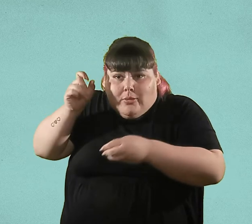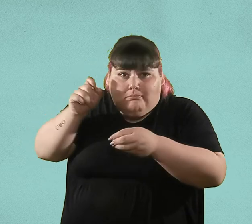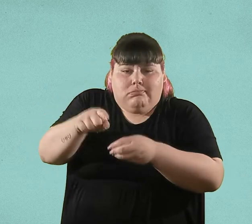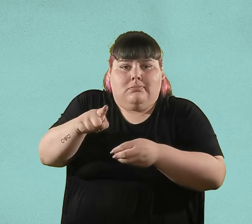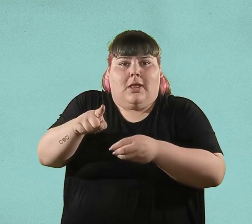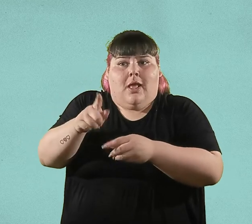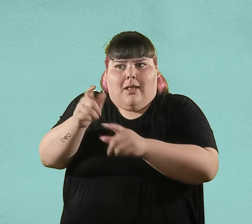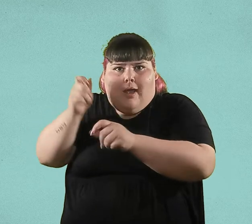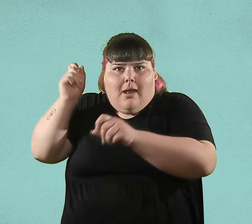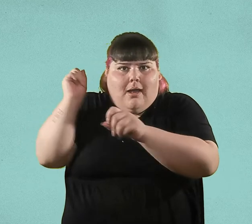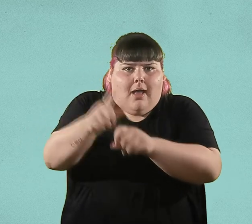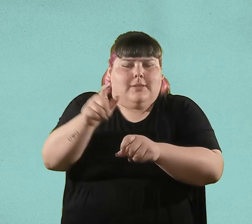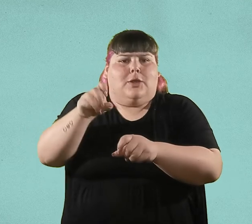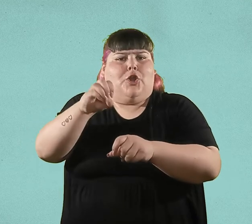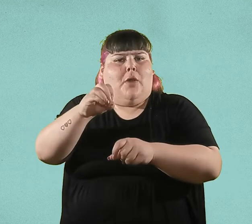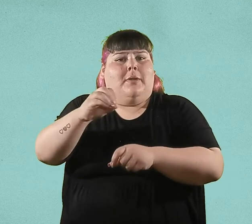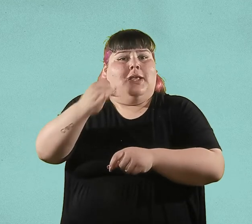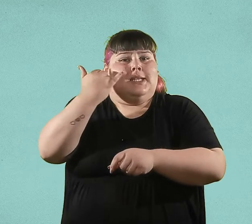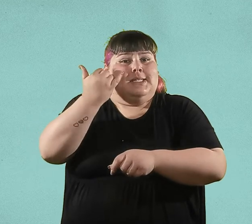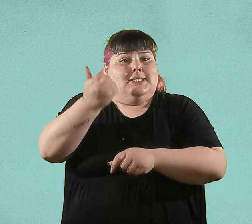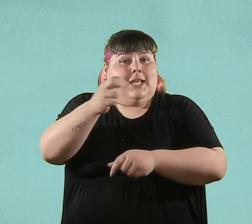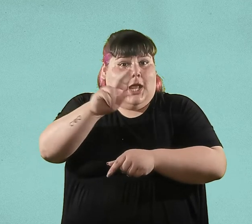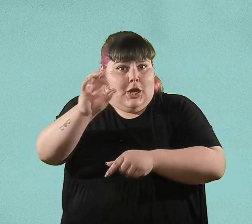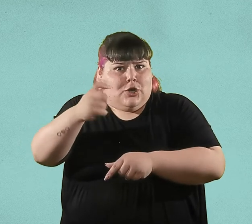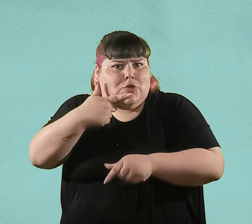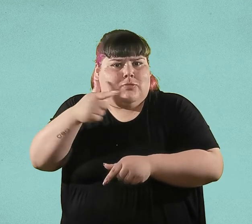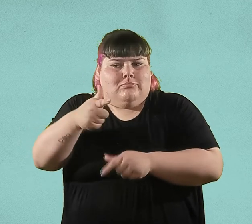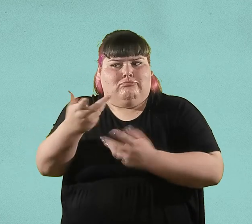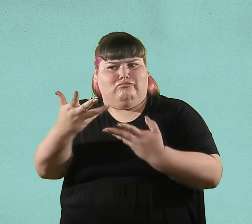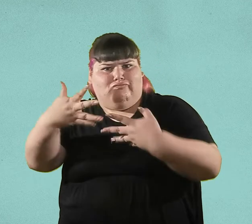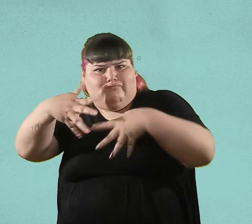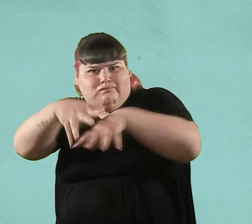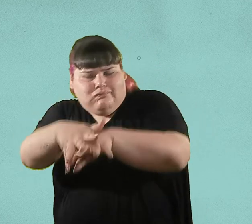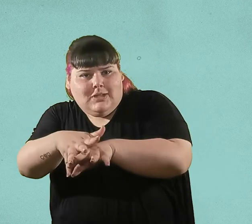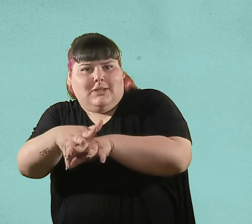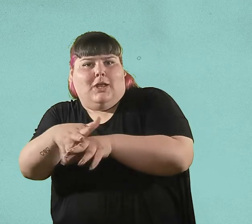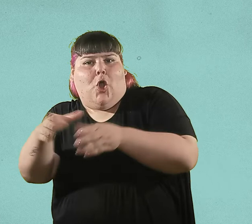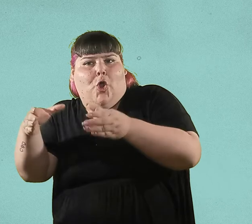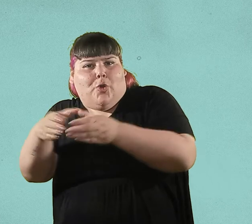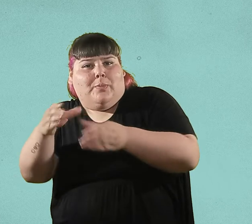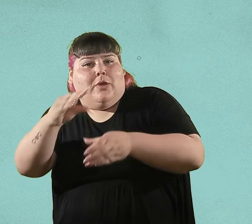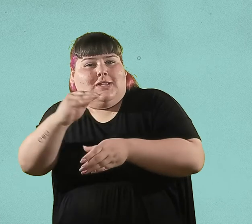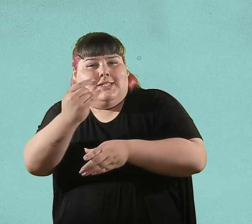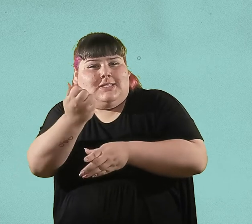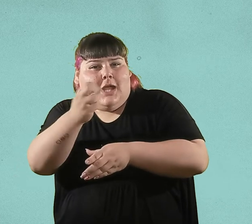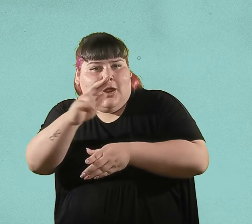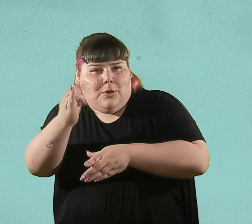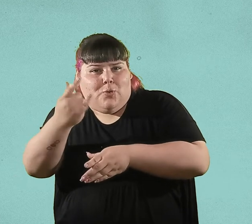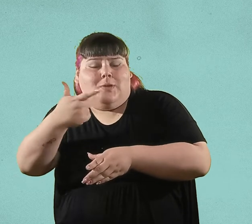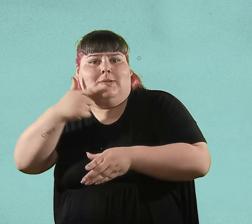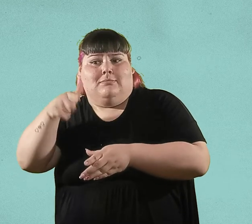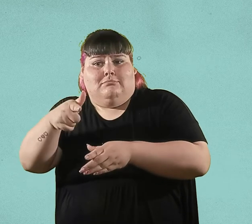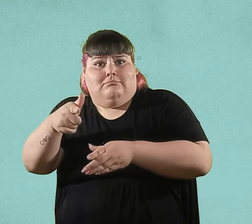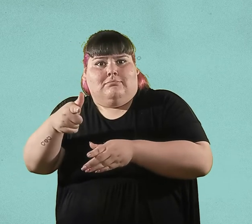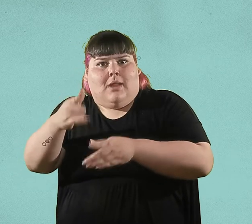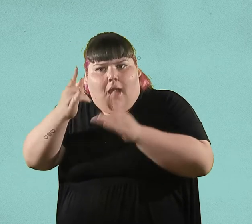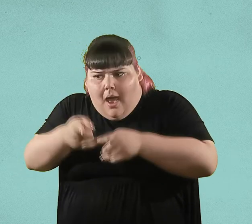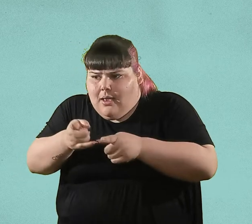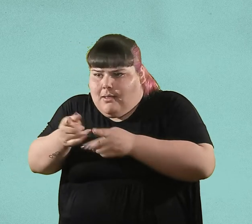de cazadores denominados yaros, que se fusionaron con grupos charrúas, y se pueden recorrer ruinas de